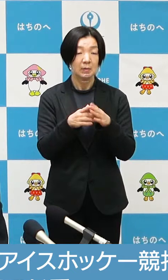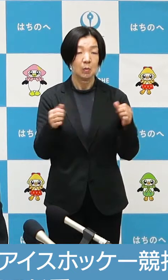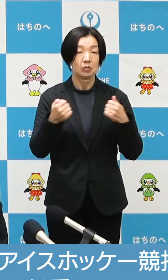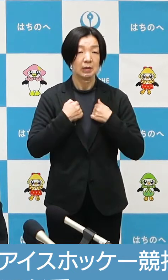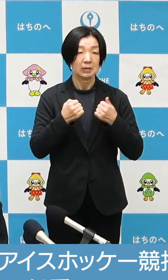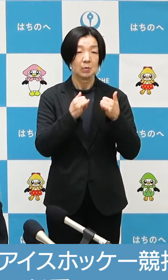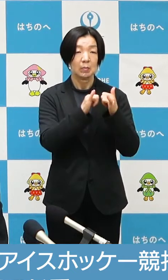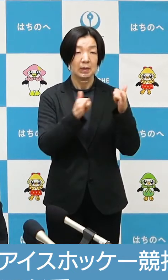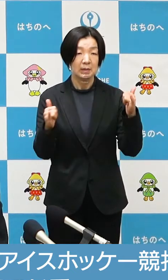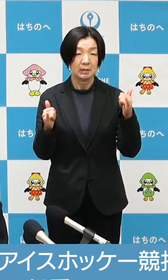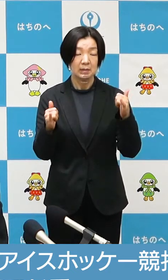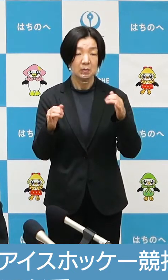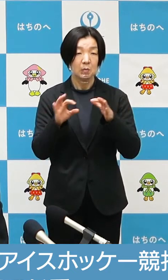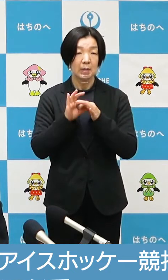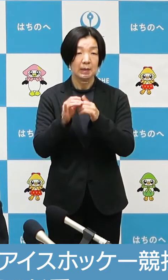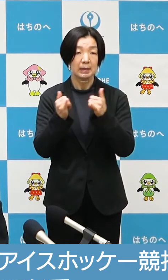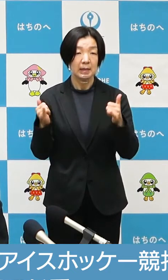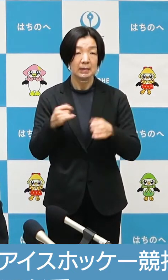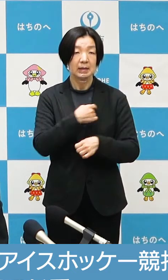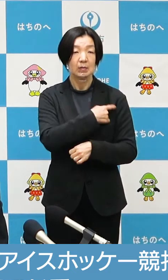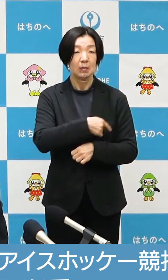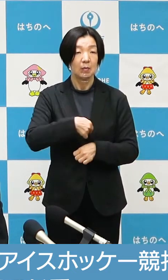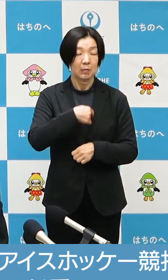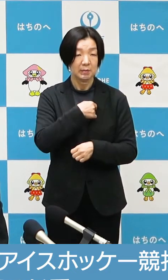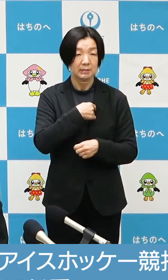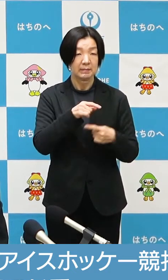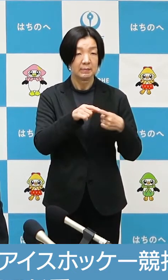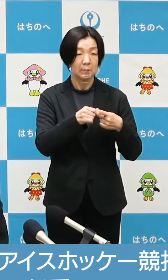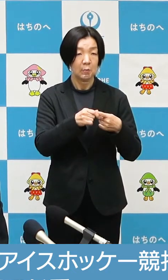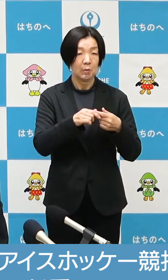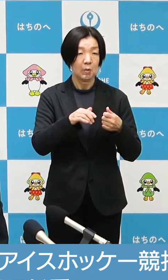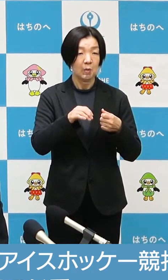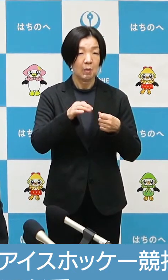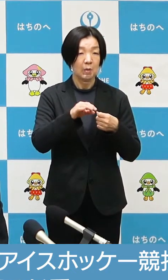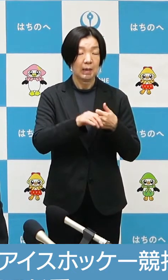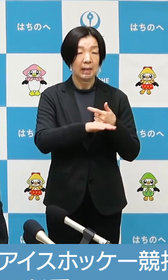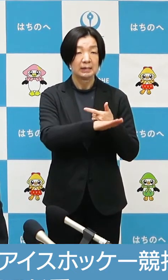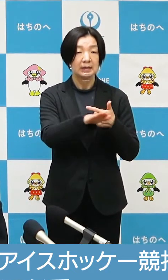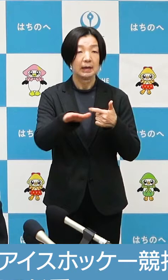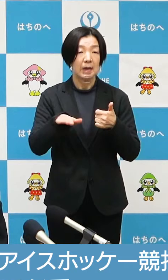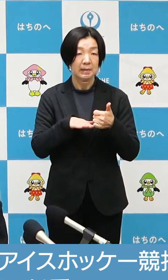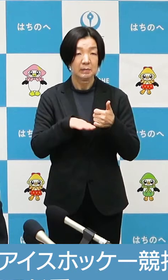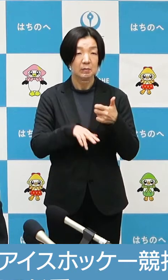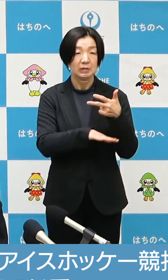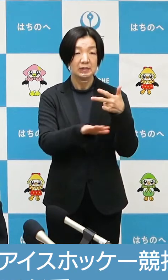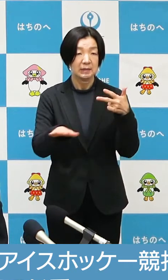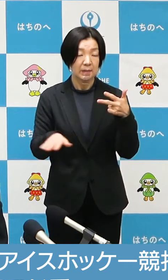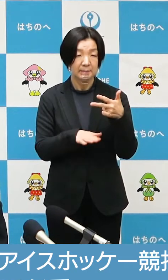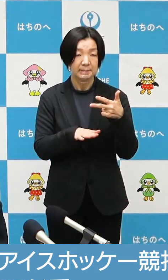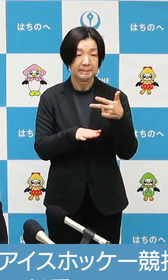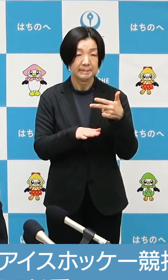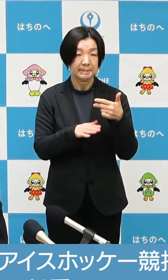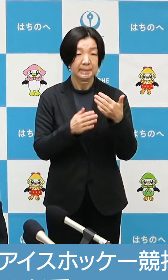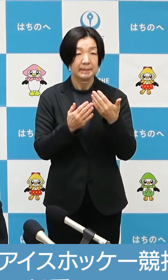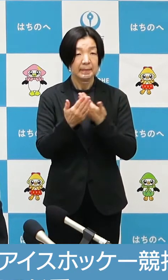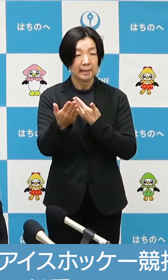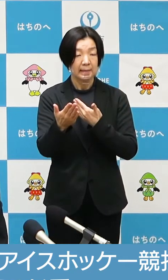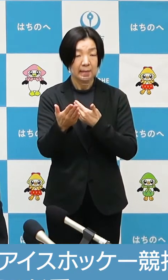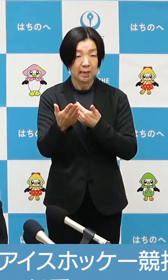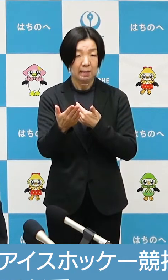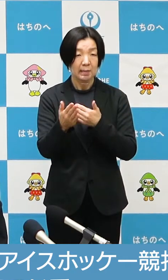と関わってきた方々の思い観光資源大会を支える地域のホスピタリティ